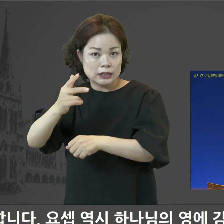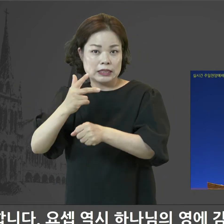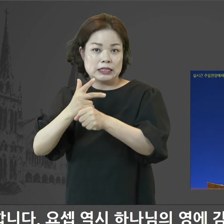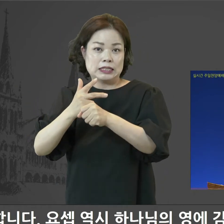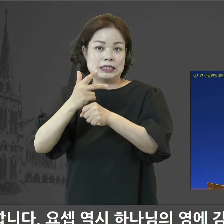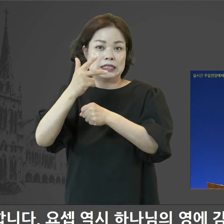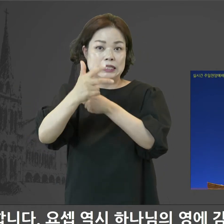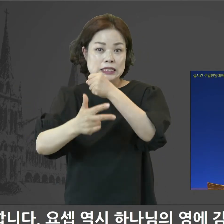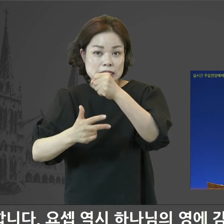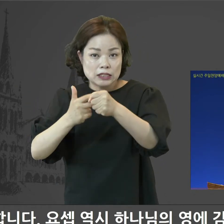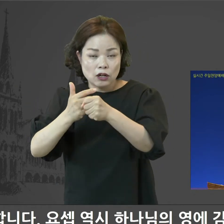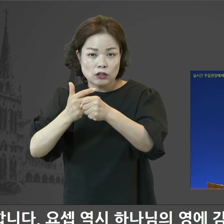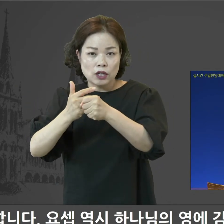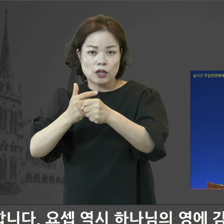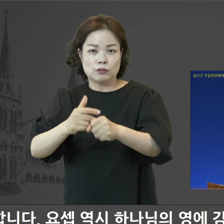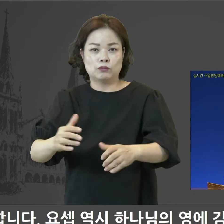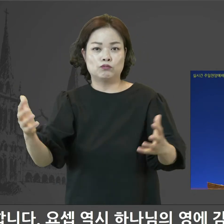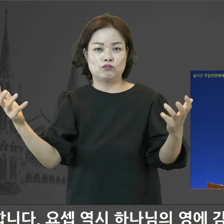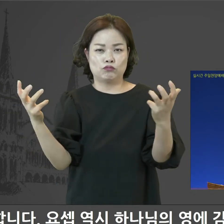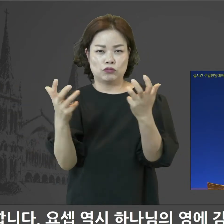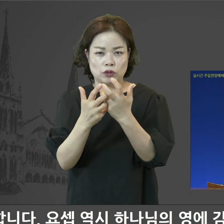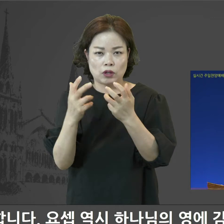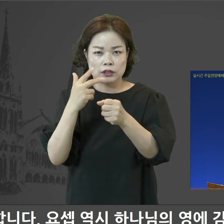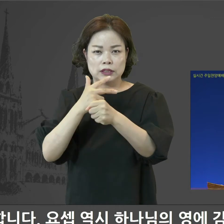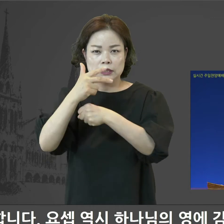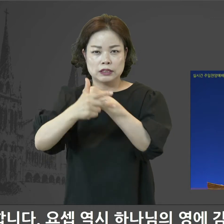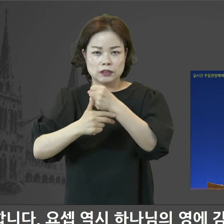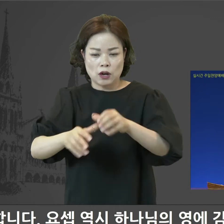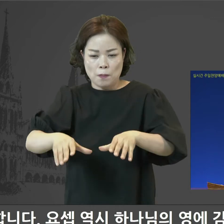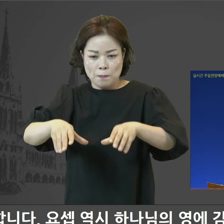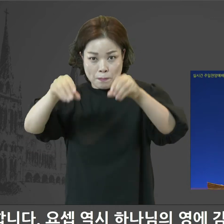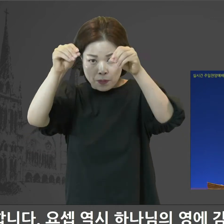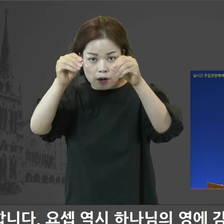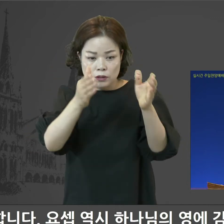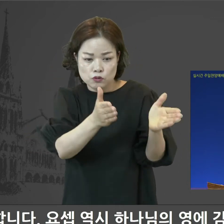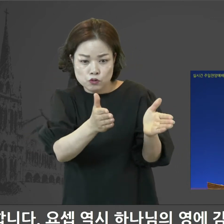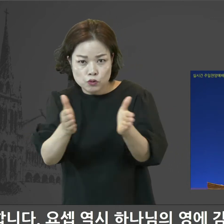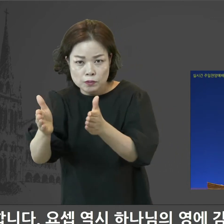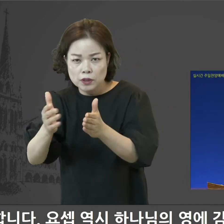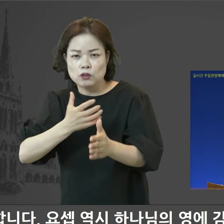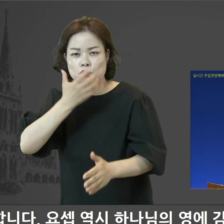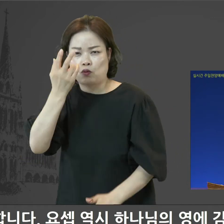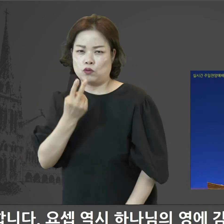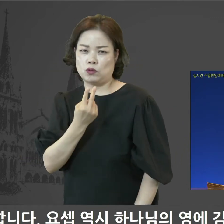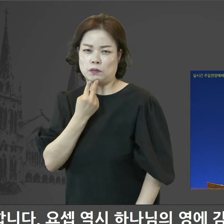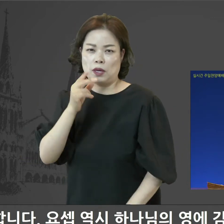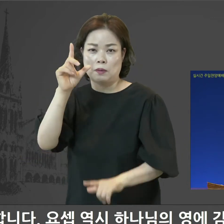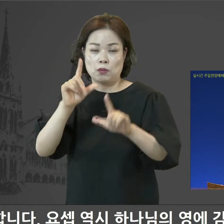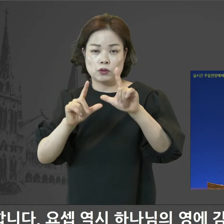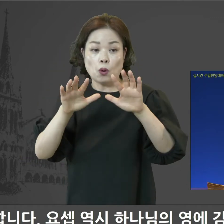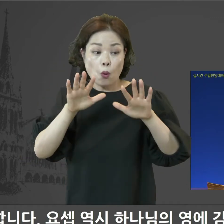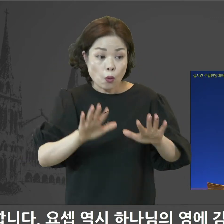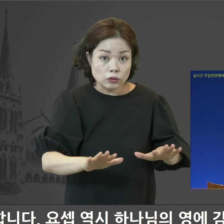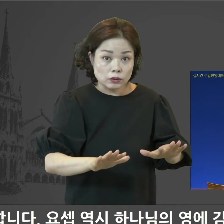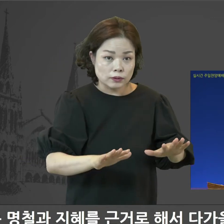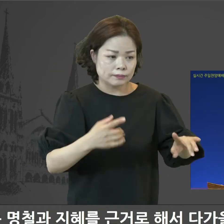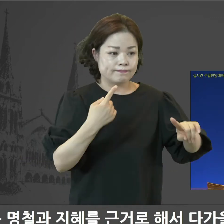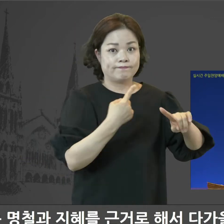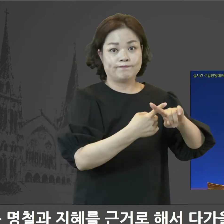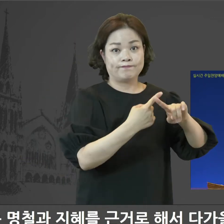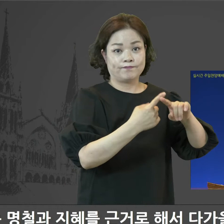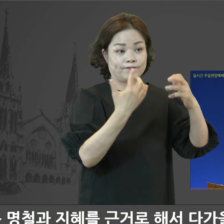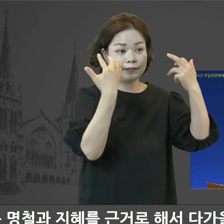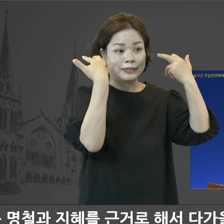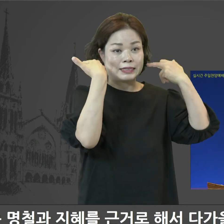풍년과 7년의 흉년을 준비하게 된 것이죠. 이러한 요셉의 모습이 오늘 다니엘에게도